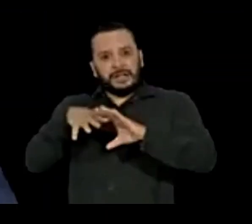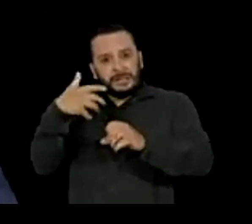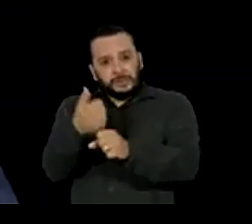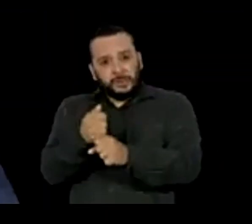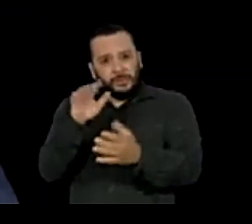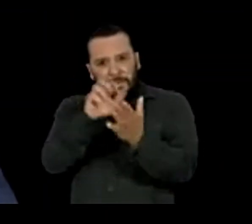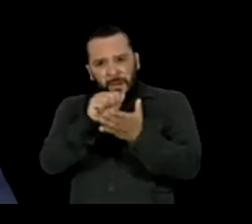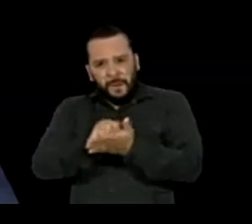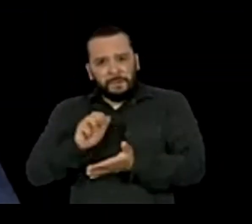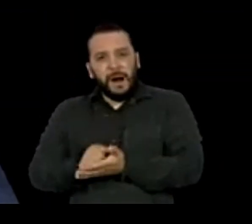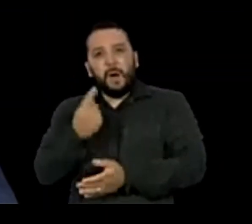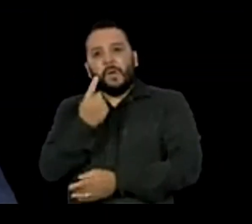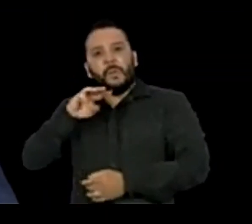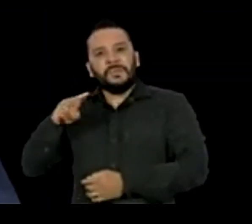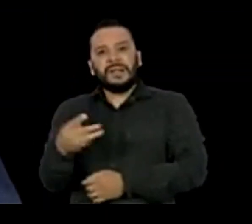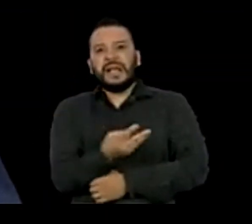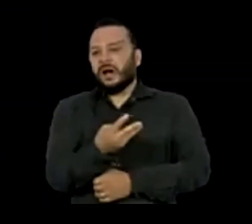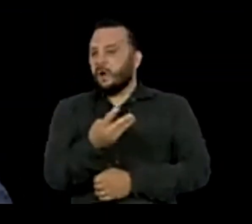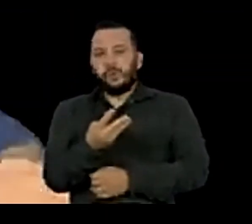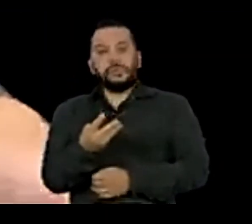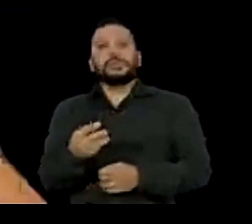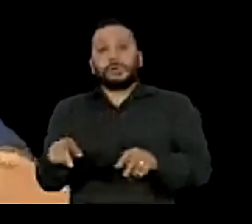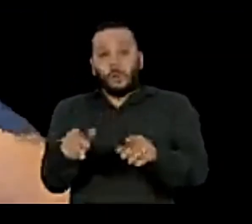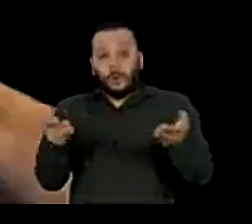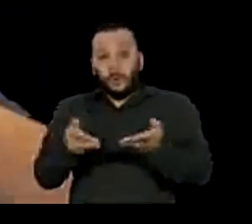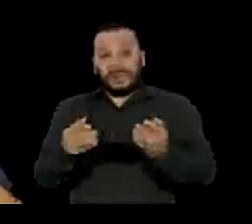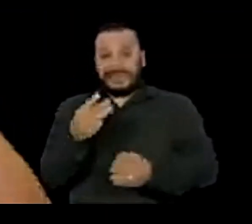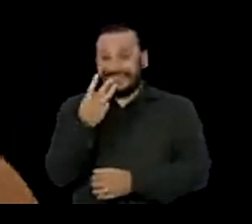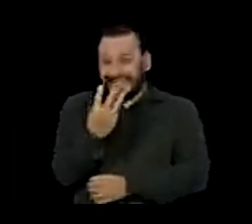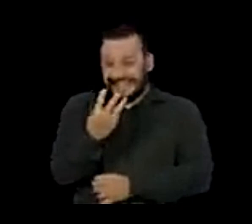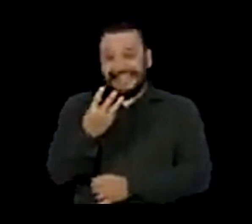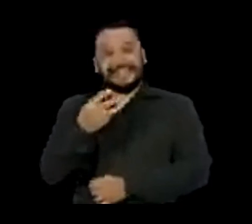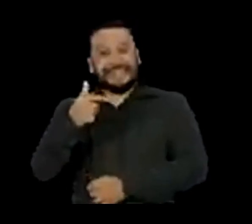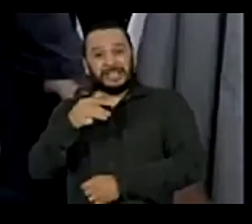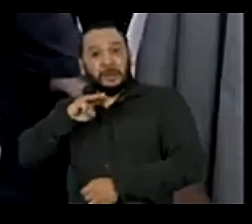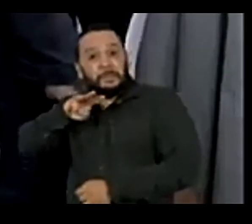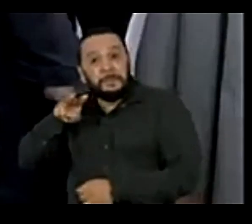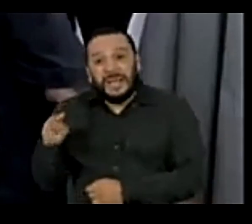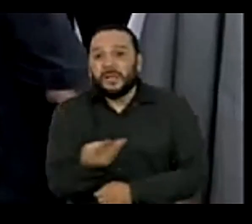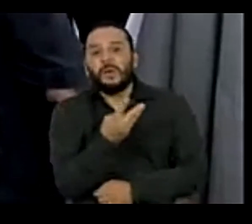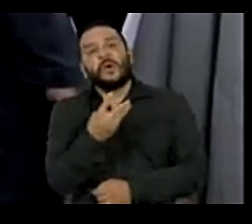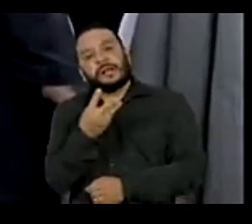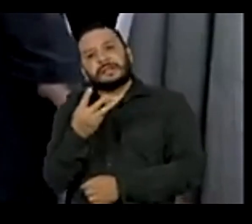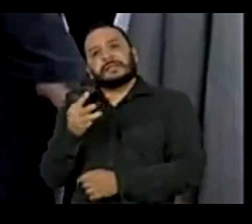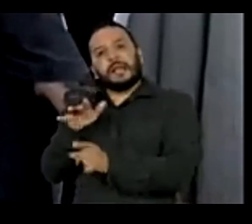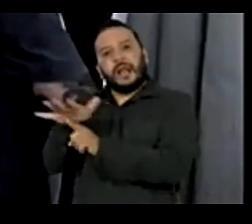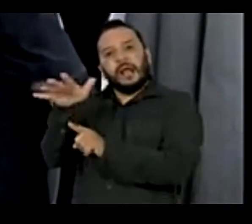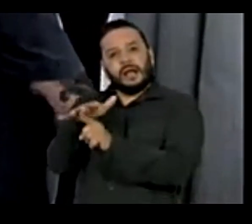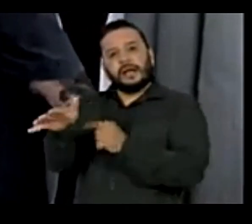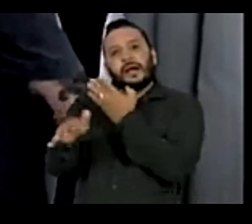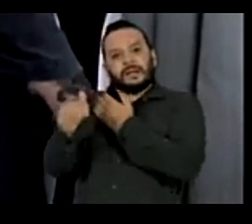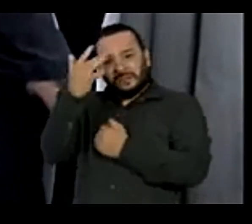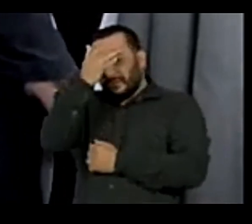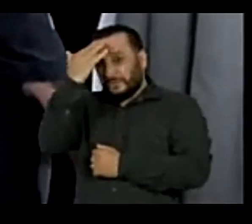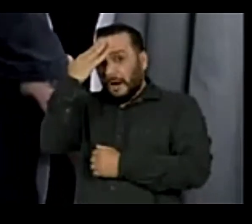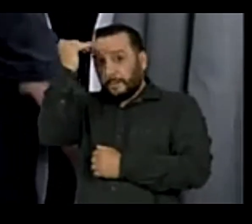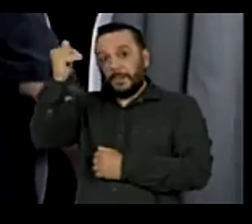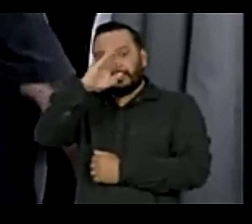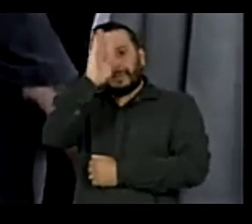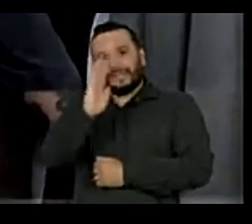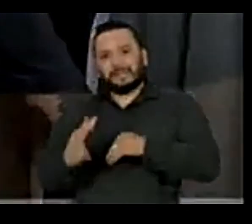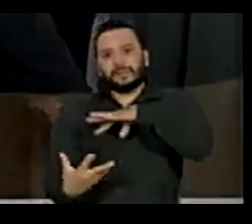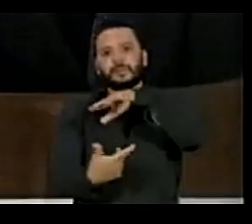inscritos. E hoje, com 37 milhões de seguidores, é um dos youtubers mais vistos no Brasil e no mundo.